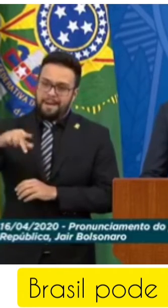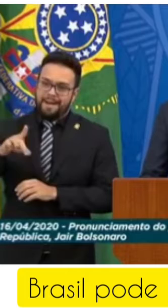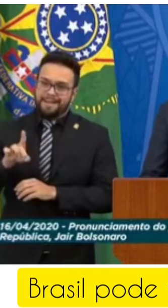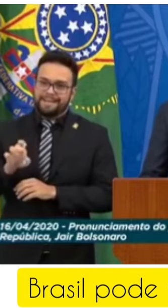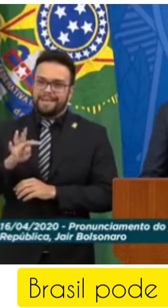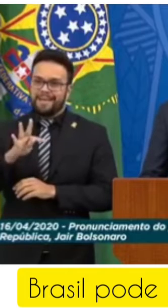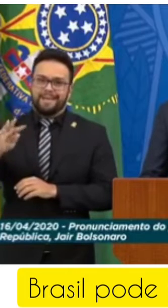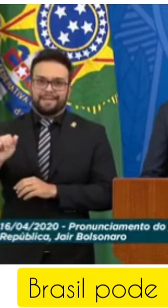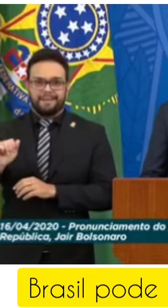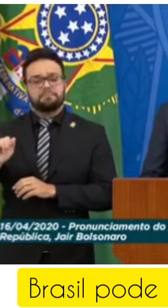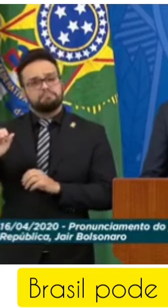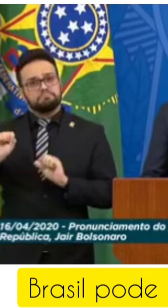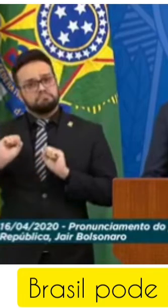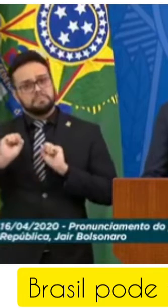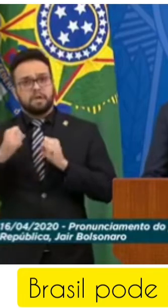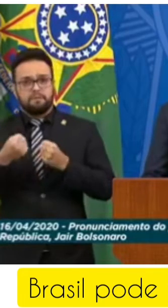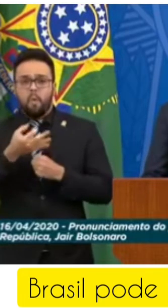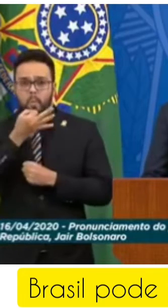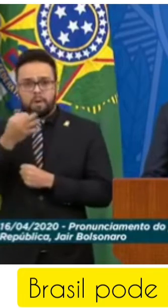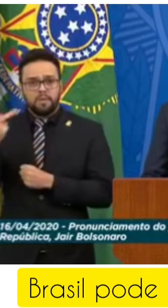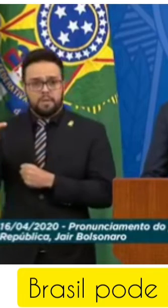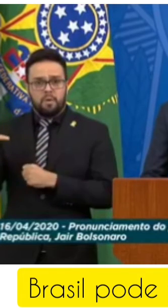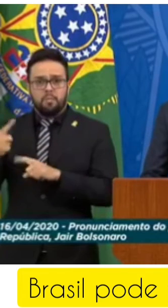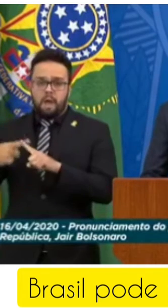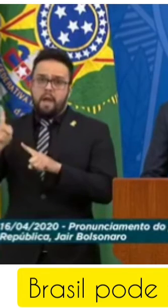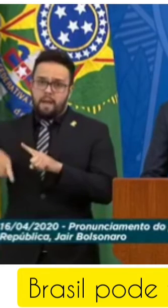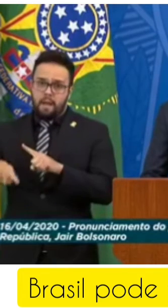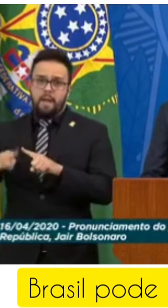defender o seu ponto de vista como médico.